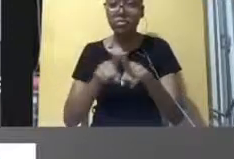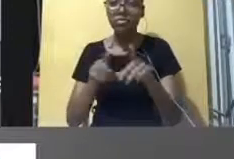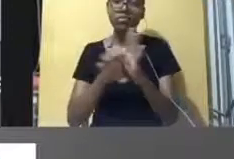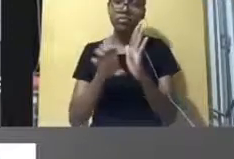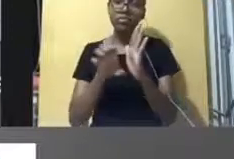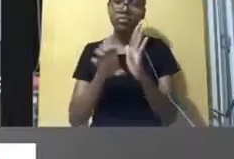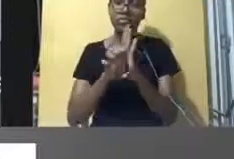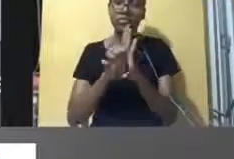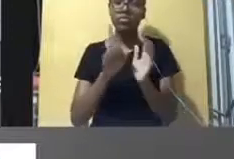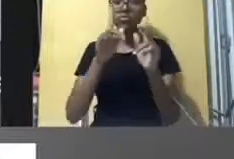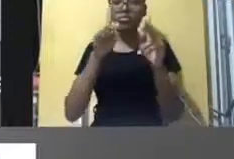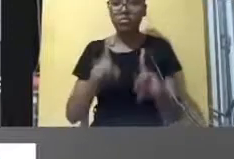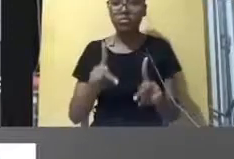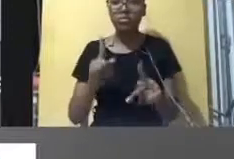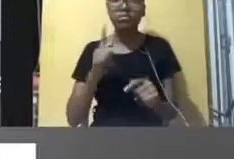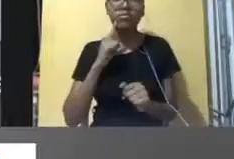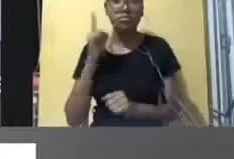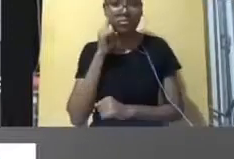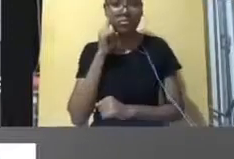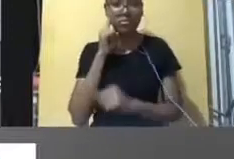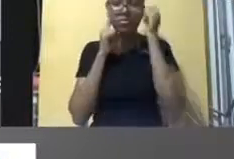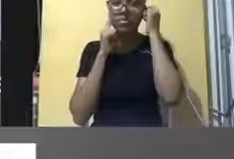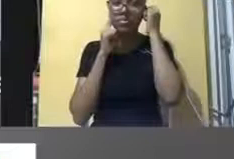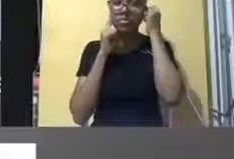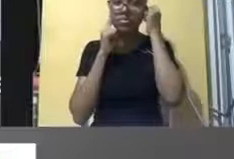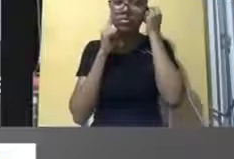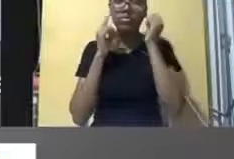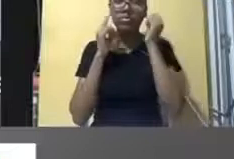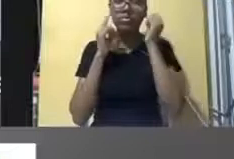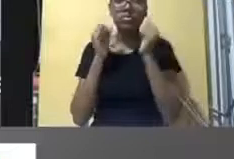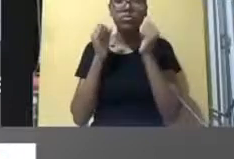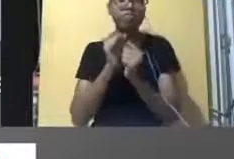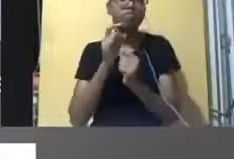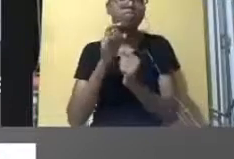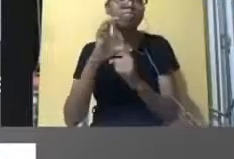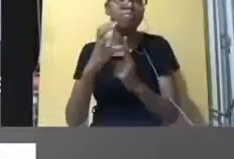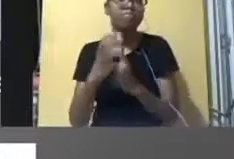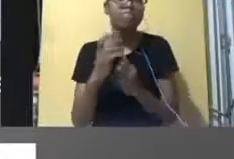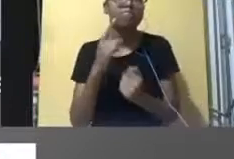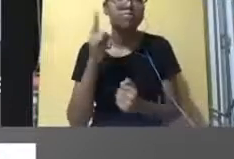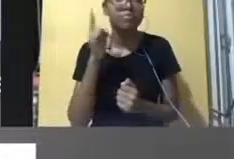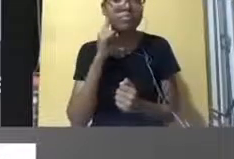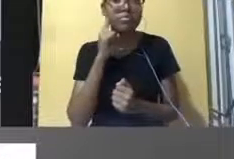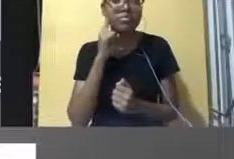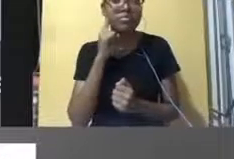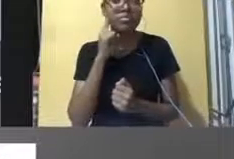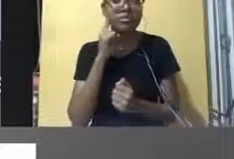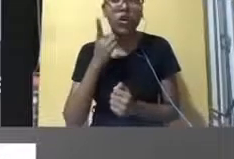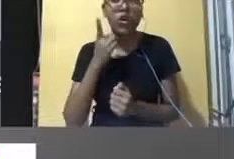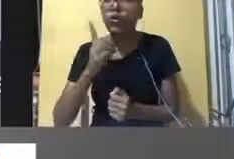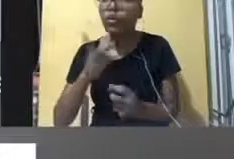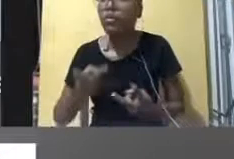sorda con cultura sorda. Bien. Esa persona sorda, ¿dónde vive? El país donde vive